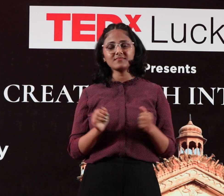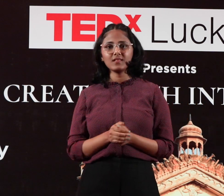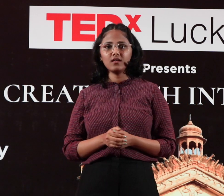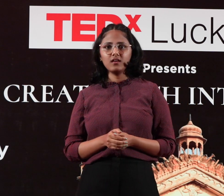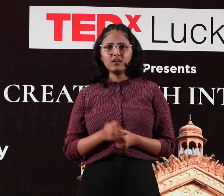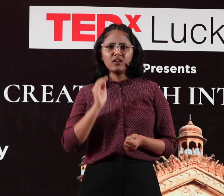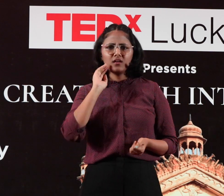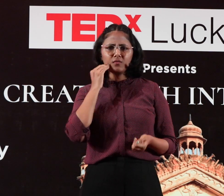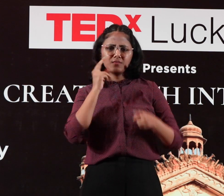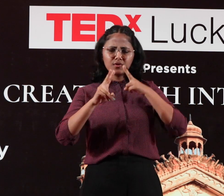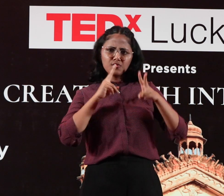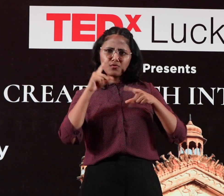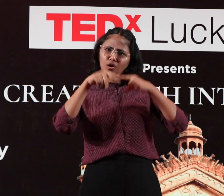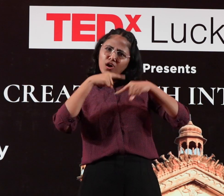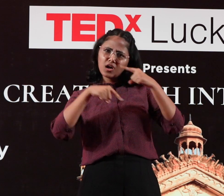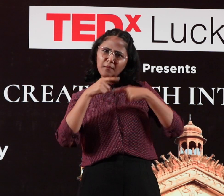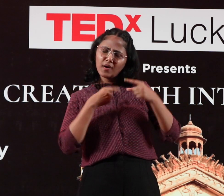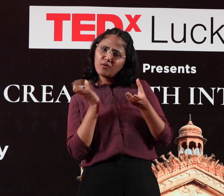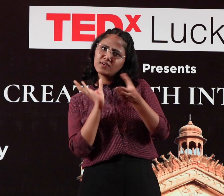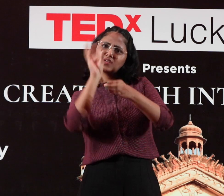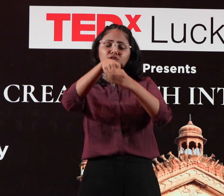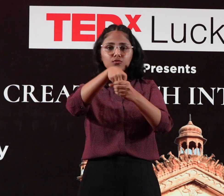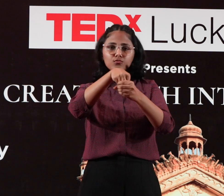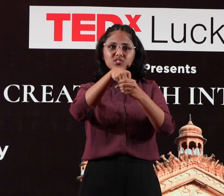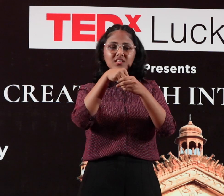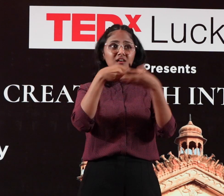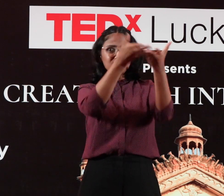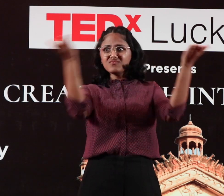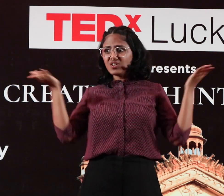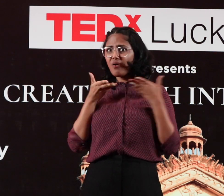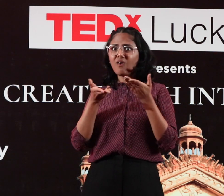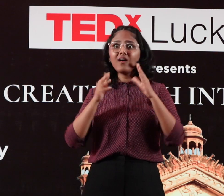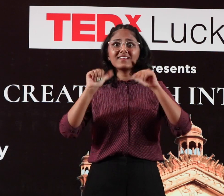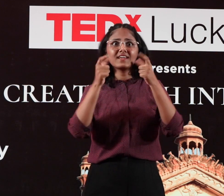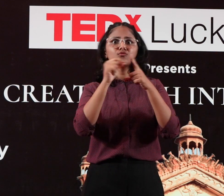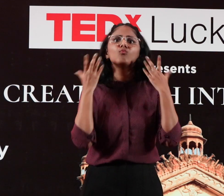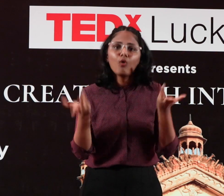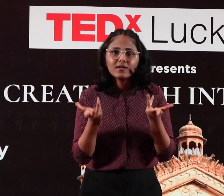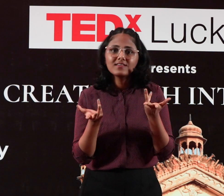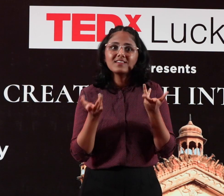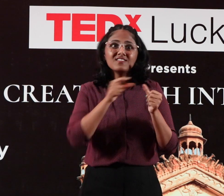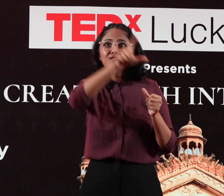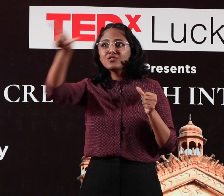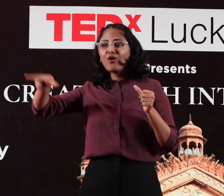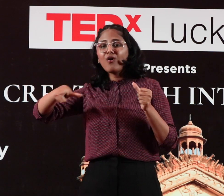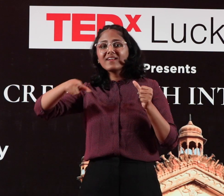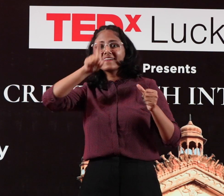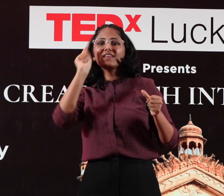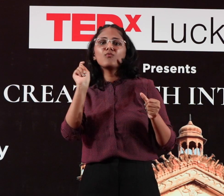की बात करते हैं तो हम क्या कर सकते हैं, what we could do, we all can work on any of those 4 pillars.